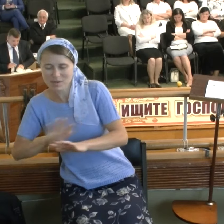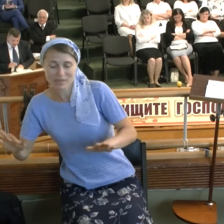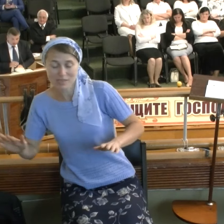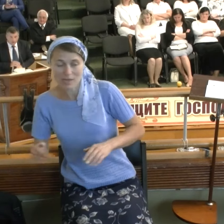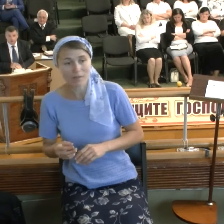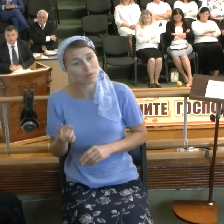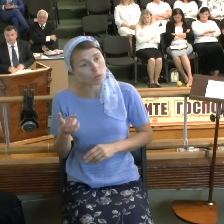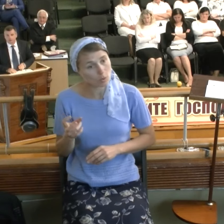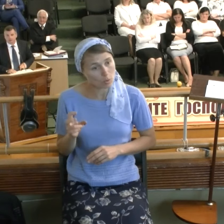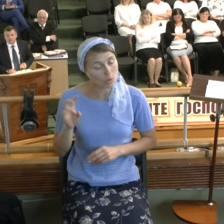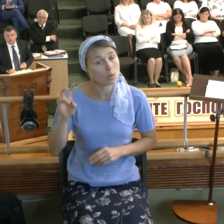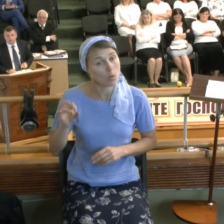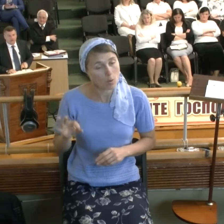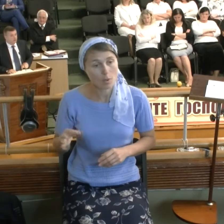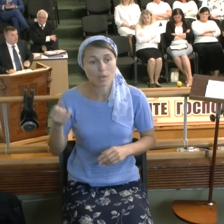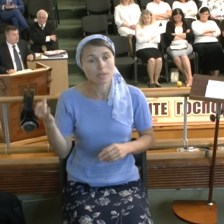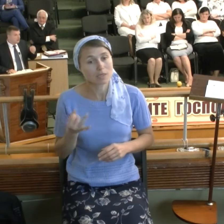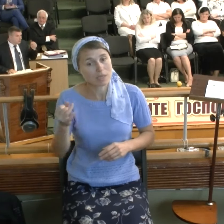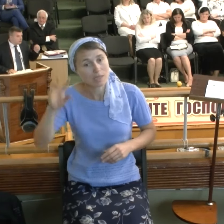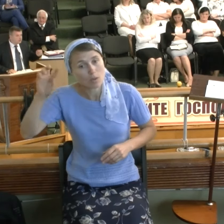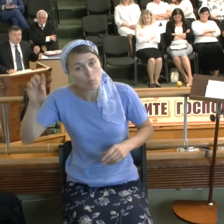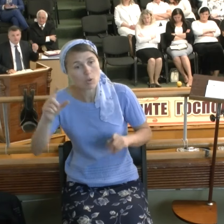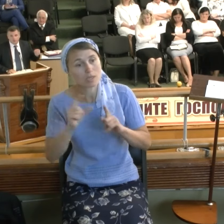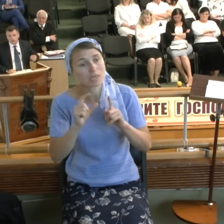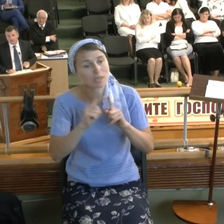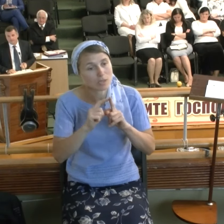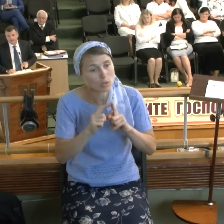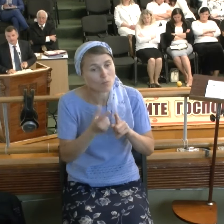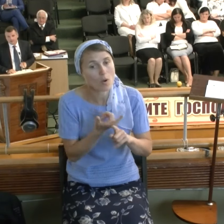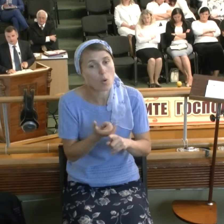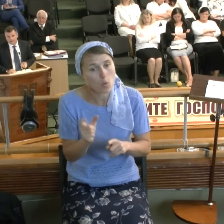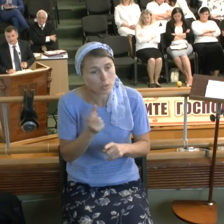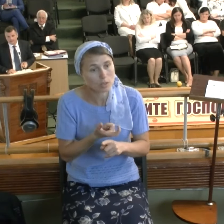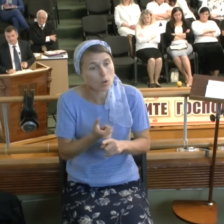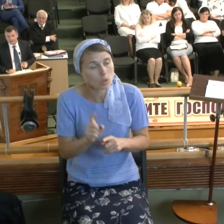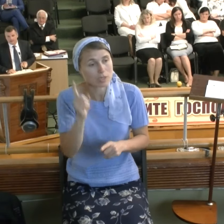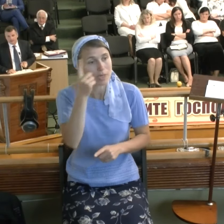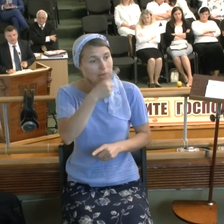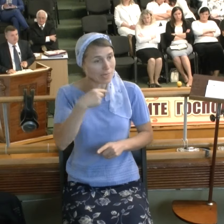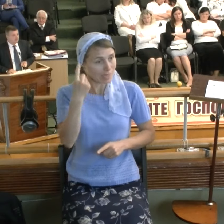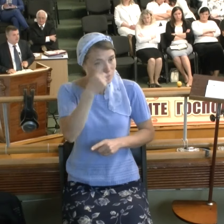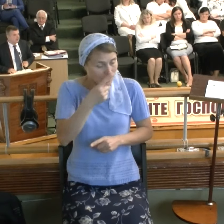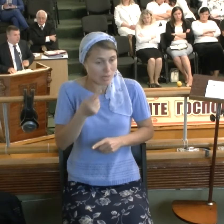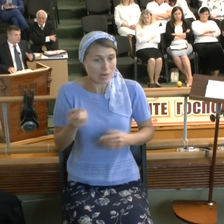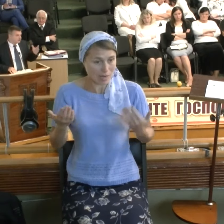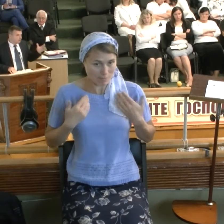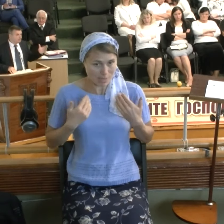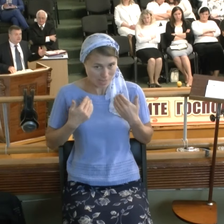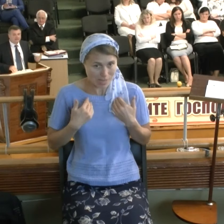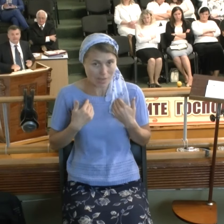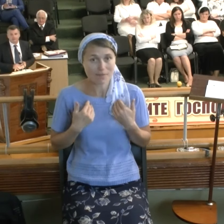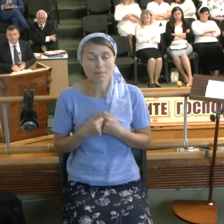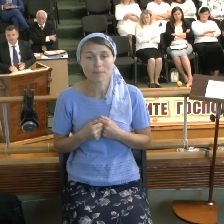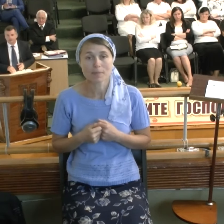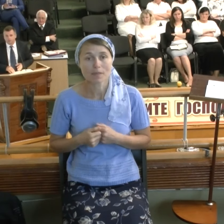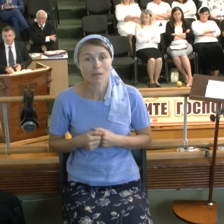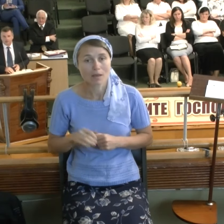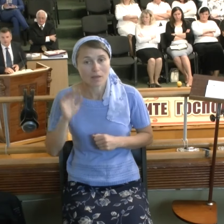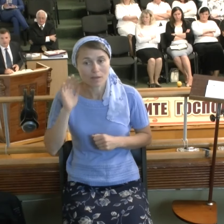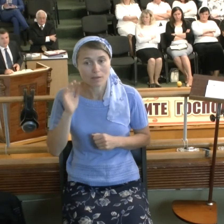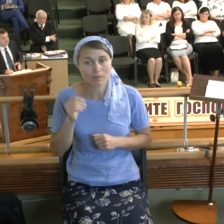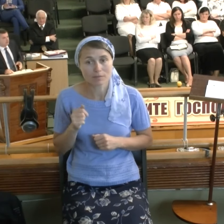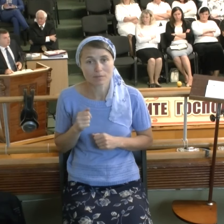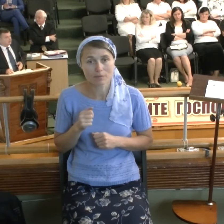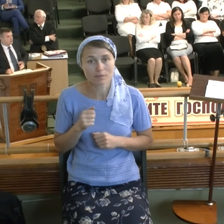Но интересно о том, что Божие Слово, оно очень и очень личностное. Когда мы с вами можем вспомнить те события,